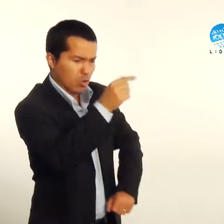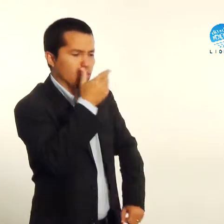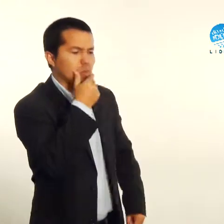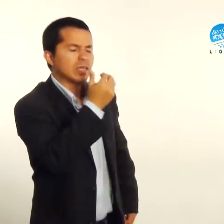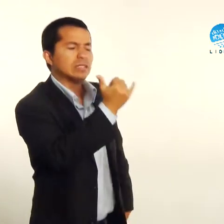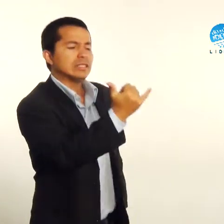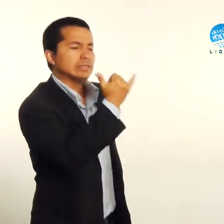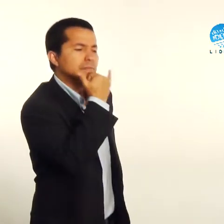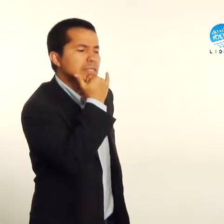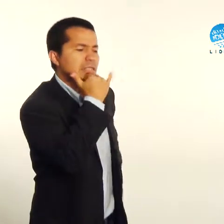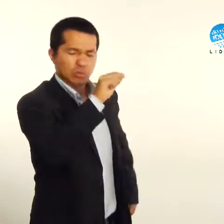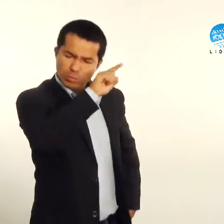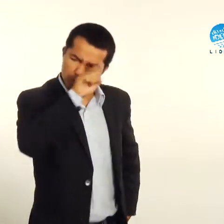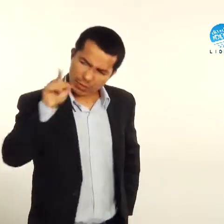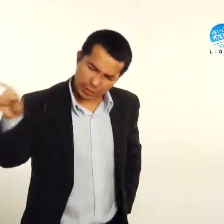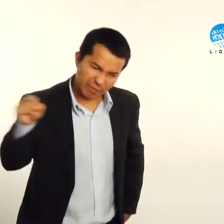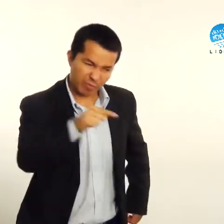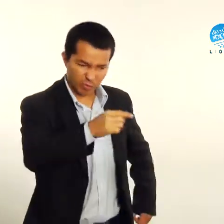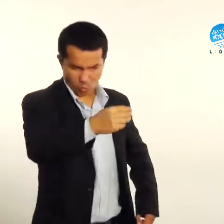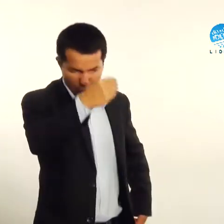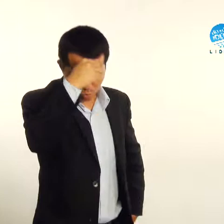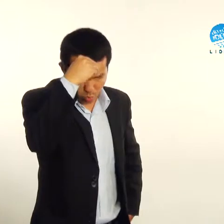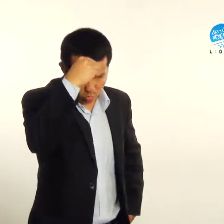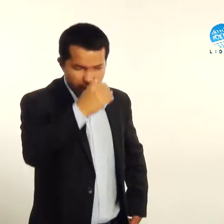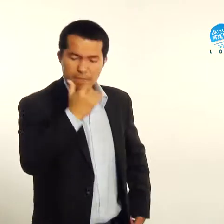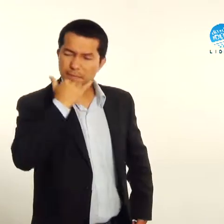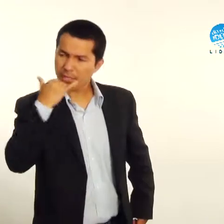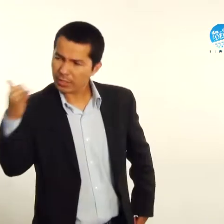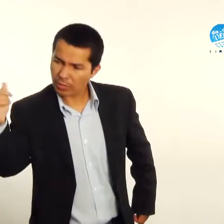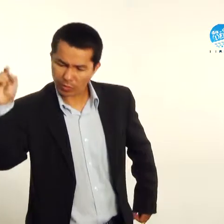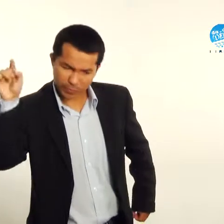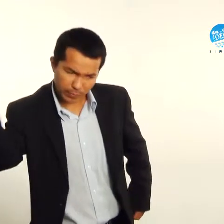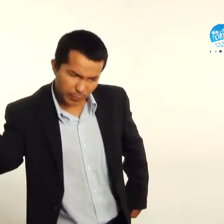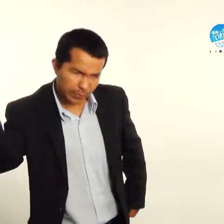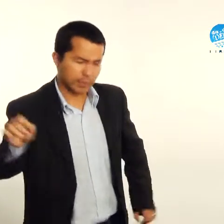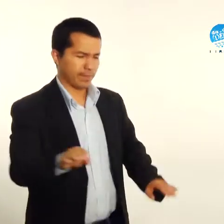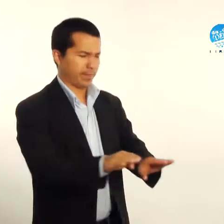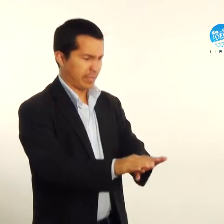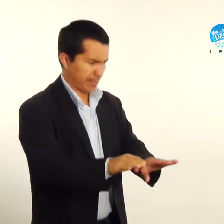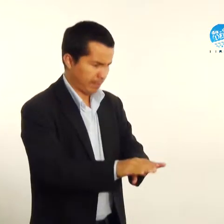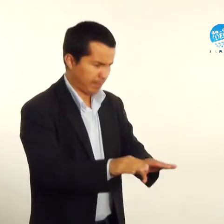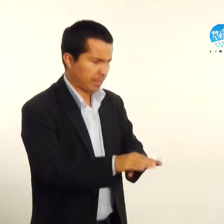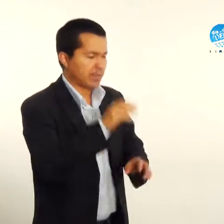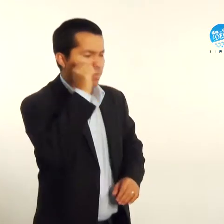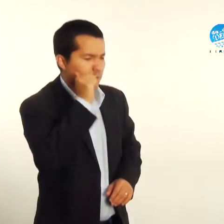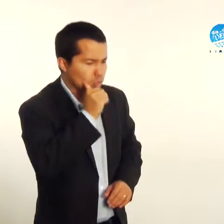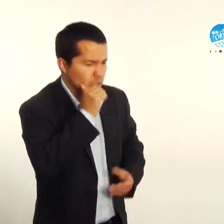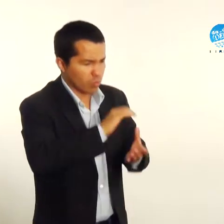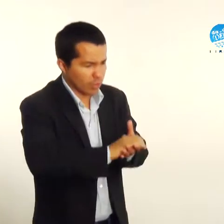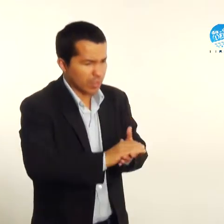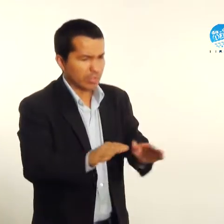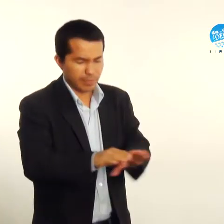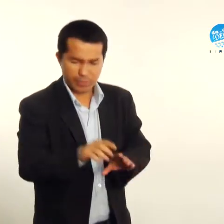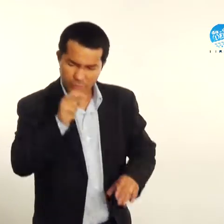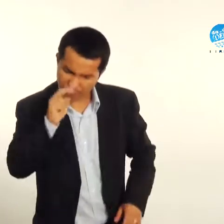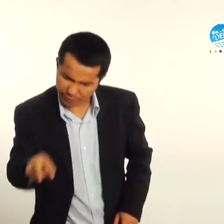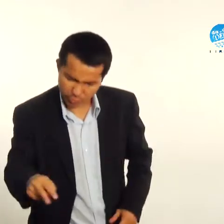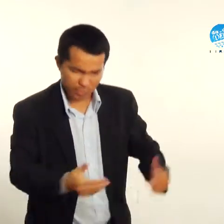vai falar com o homem sozinho. E vai pedir perdão para ele, vai pedir perdão para a mulher dele. E vai olhar para o neném e